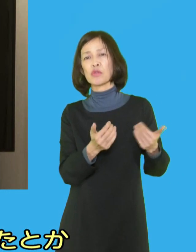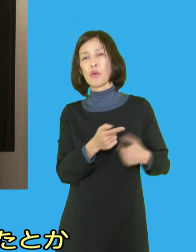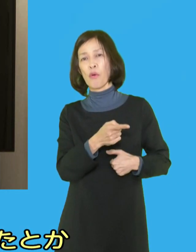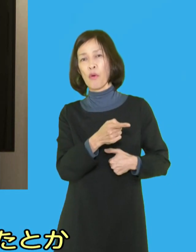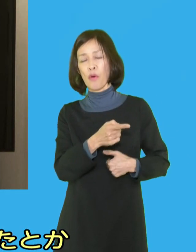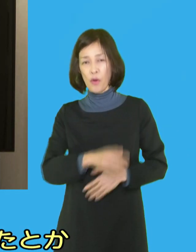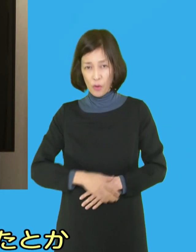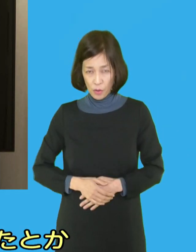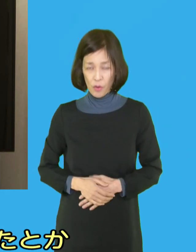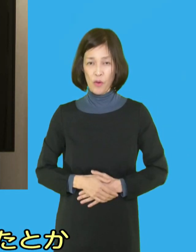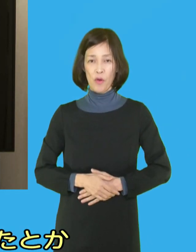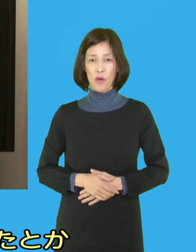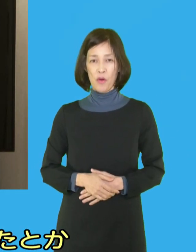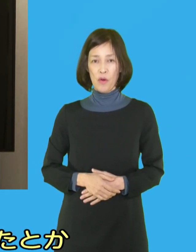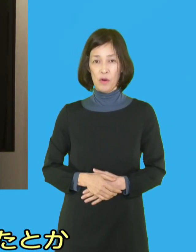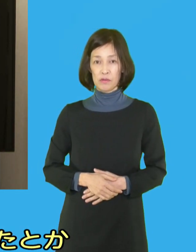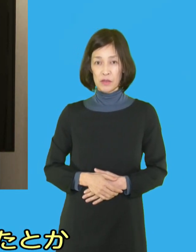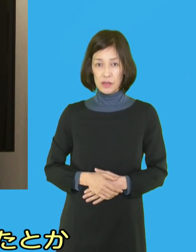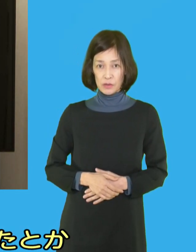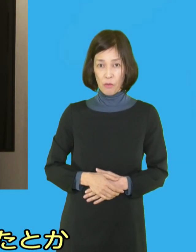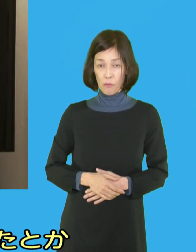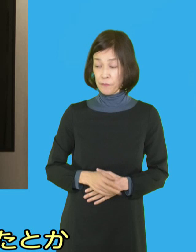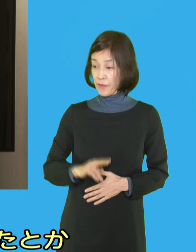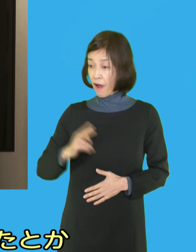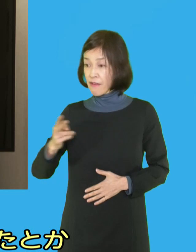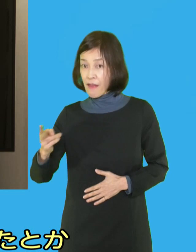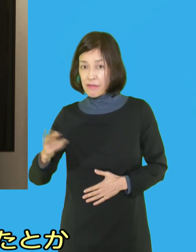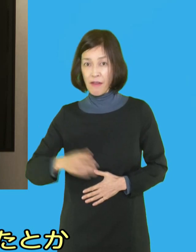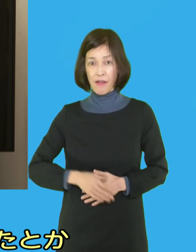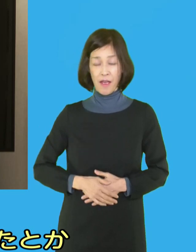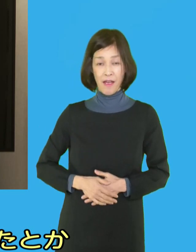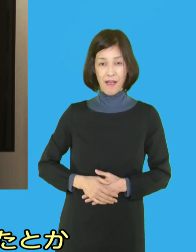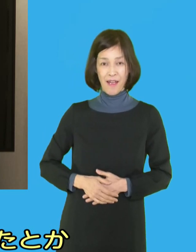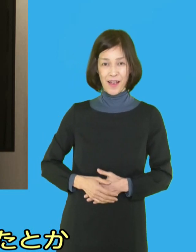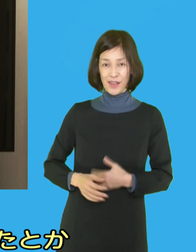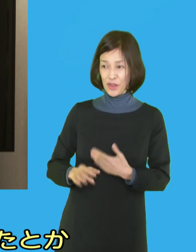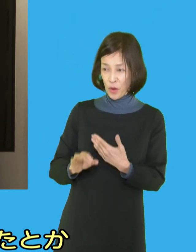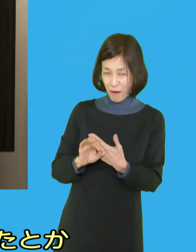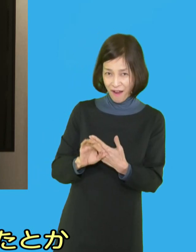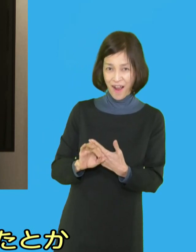が、これぜひですね、一度離れて、例えば育児が